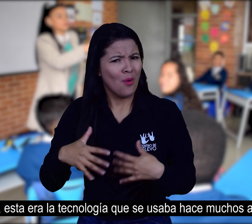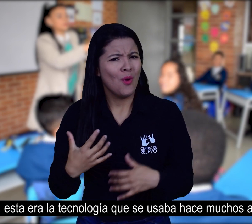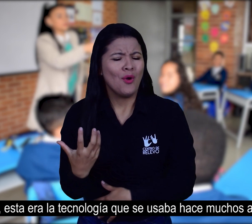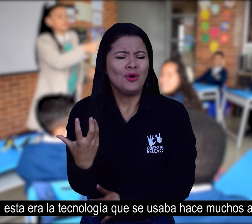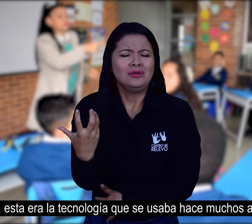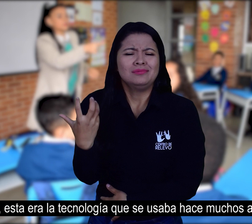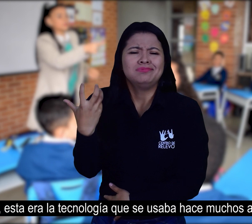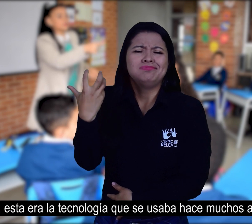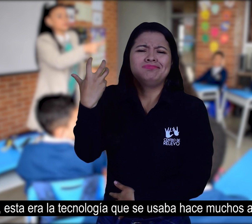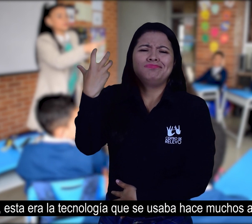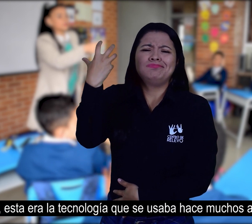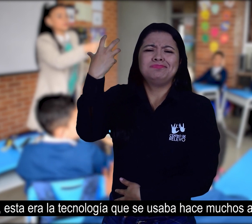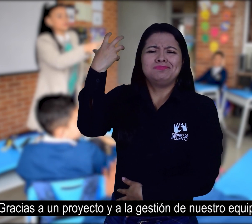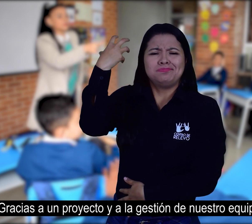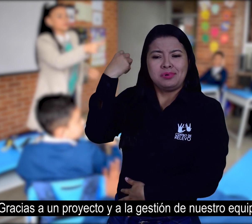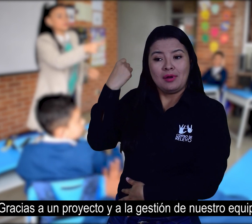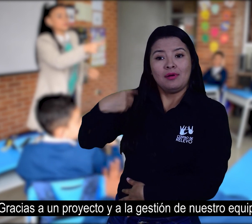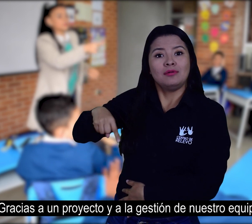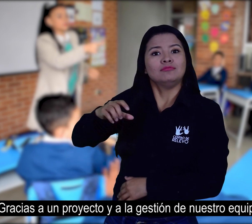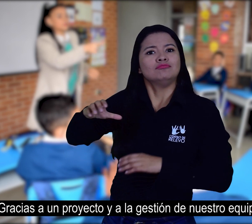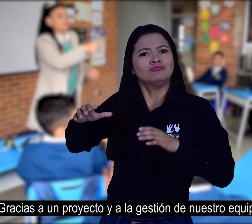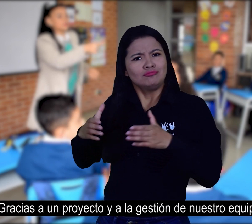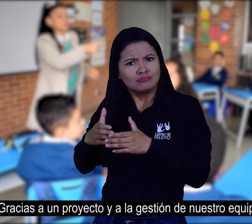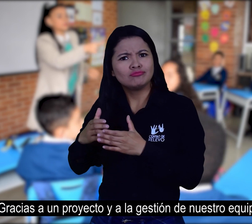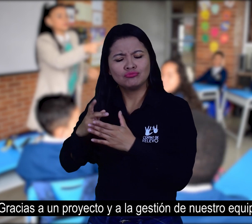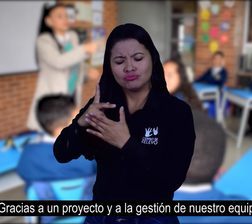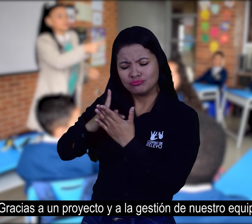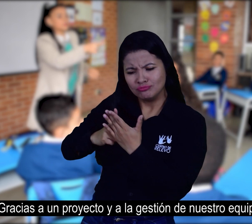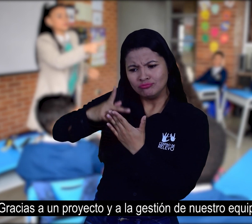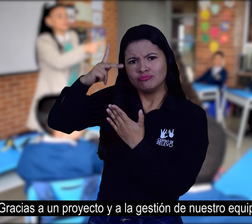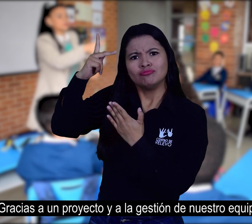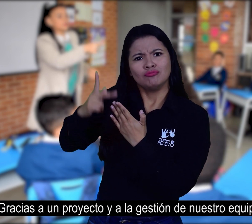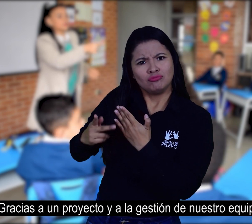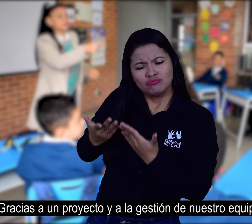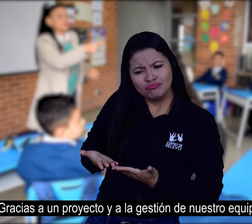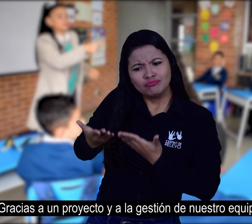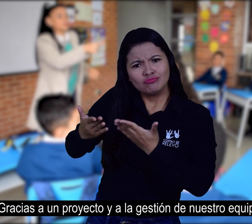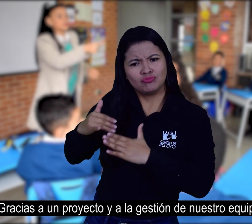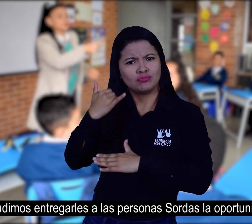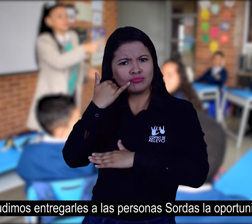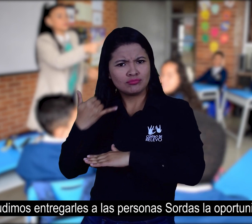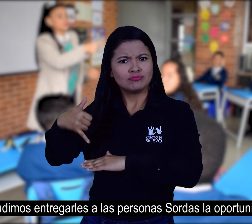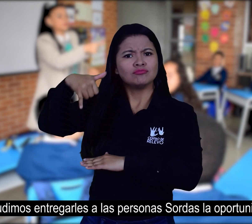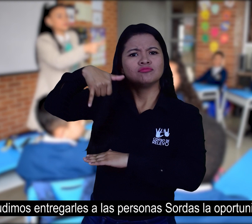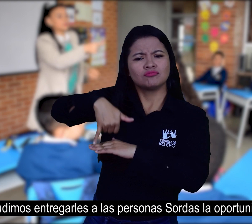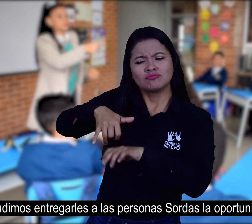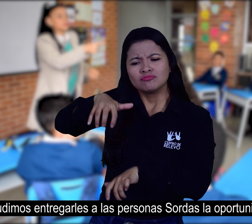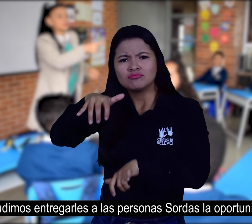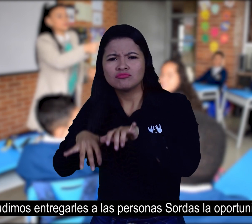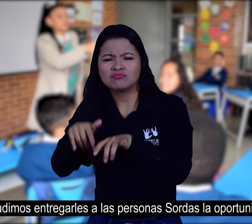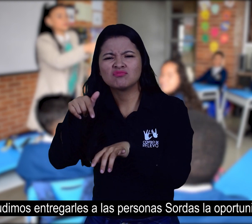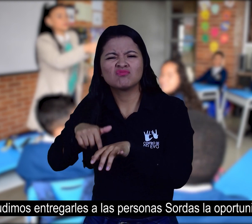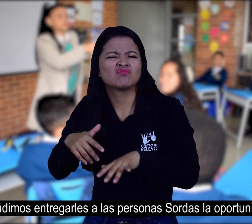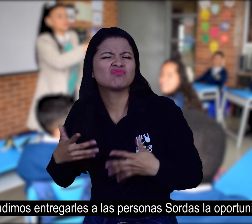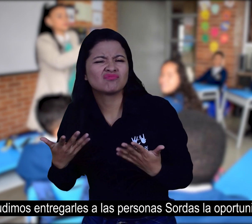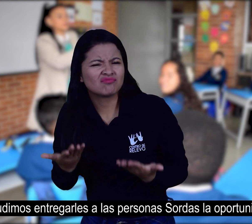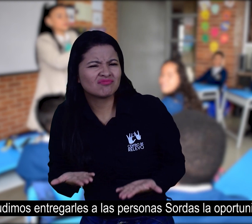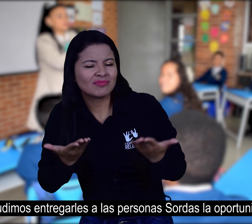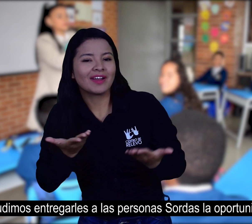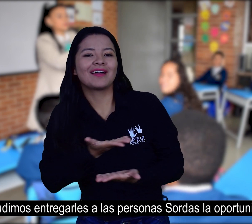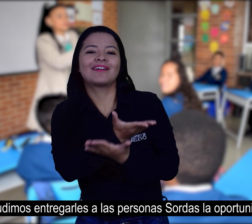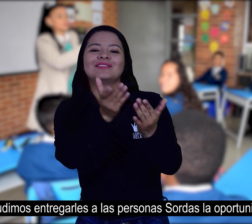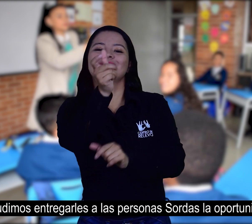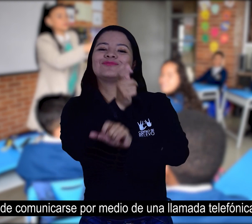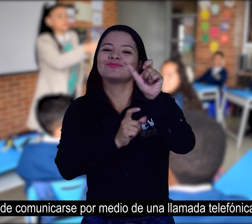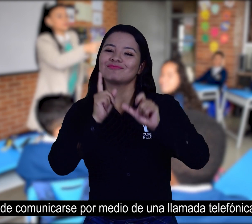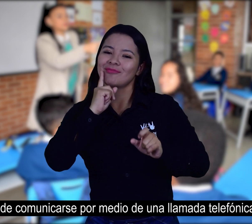se usaba hace muchos años. Gracias a un proyecto y a la gestión de nuestro equipo, pudimos traerles a las personas sordas